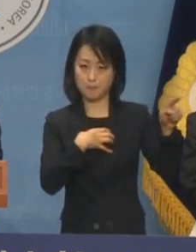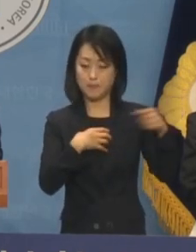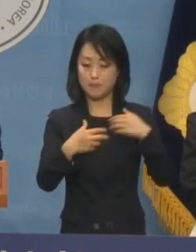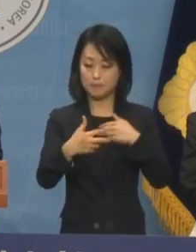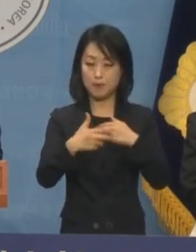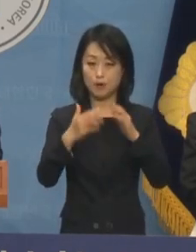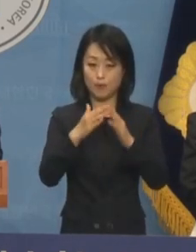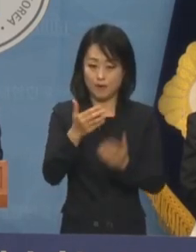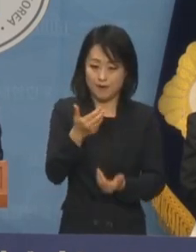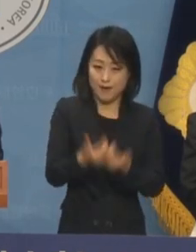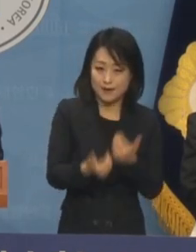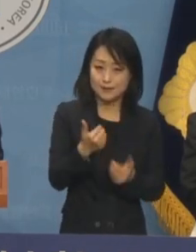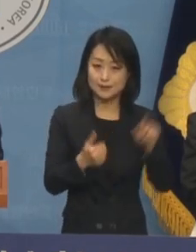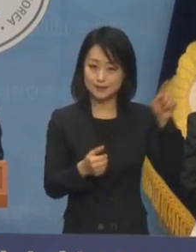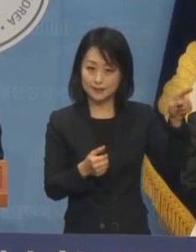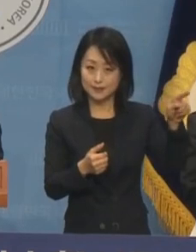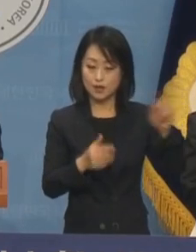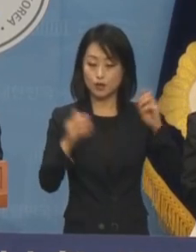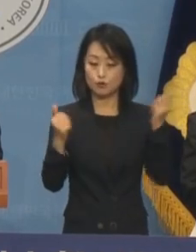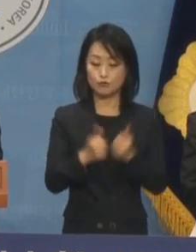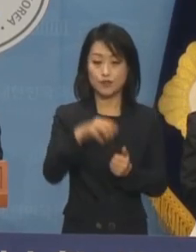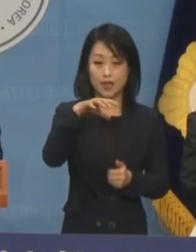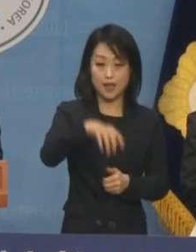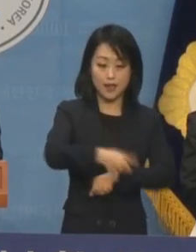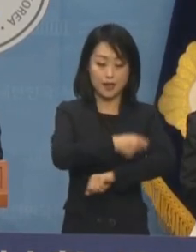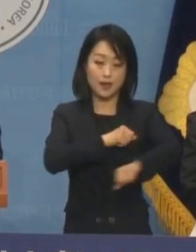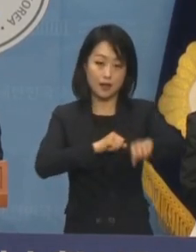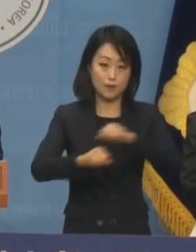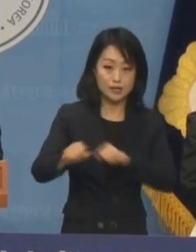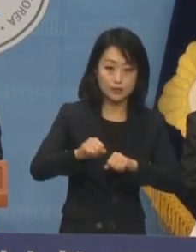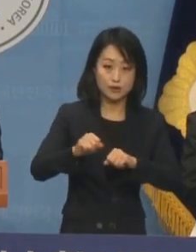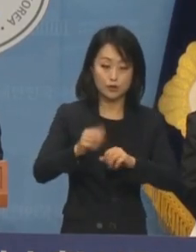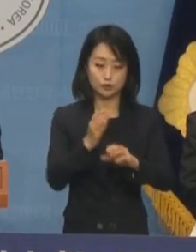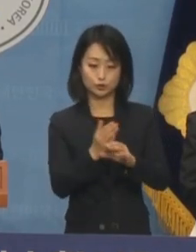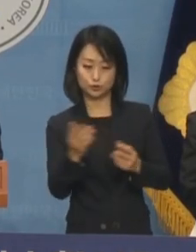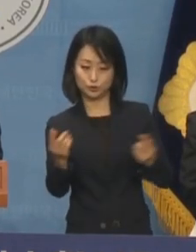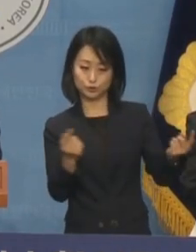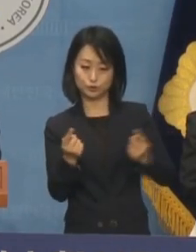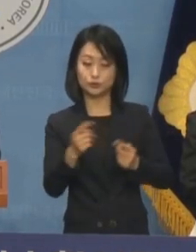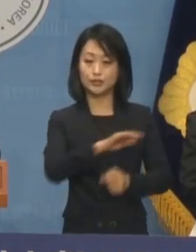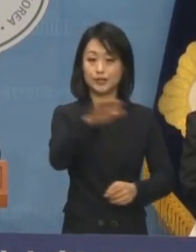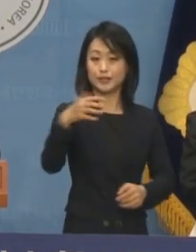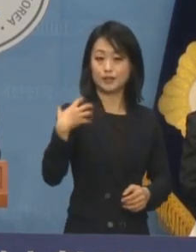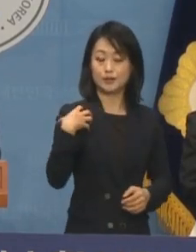의료공백, 의정갈등, 국회가 적극적으로 중재자로 나서야 합니다.